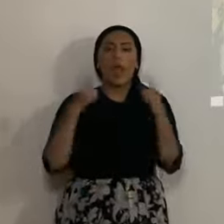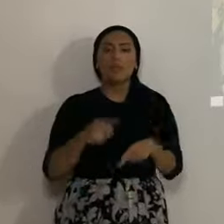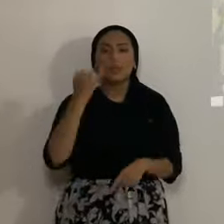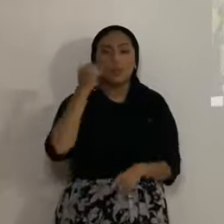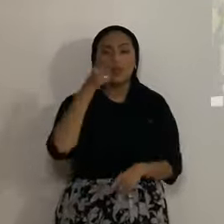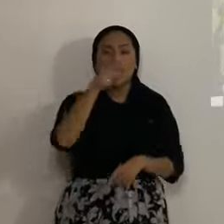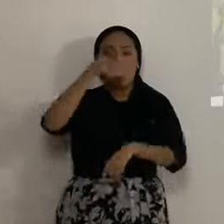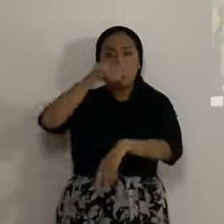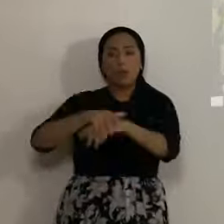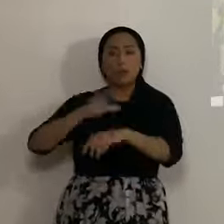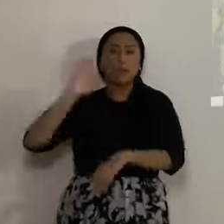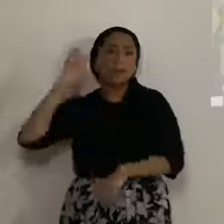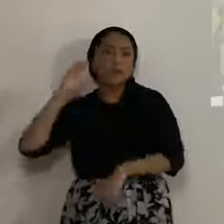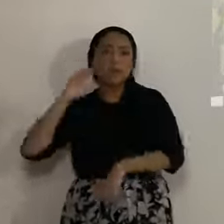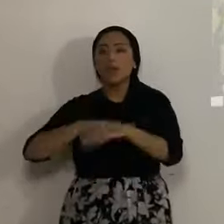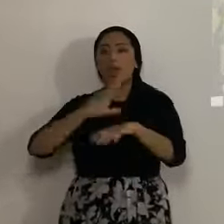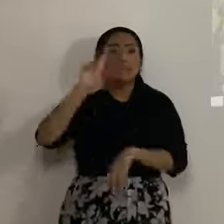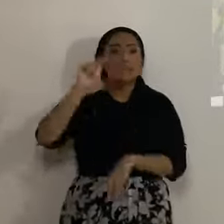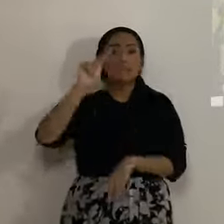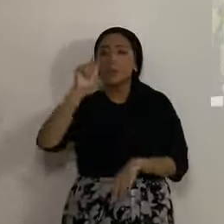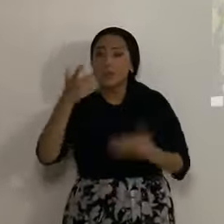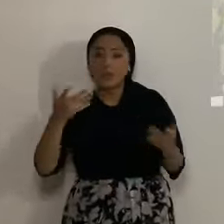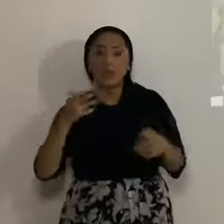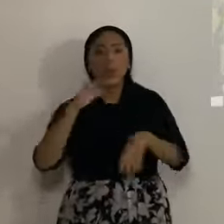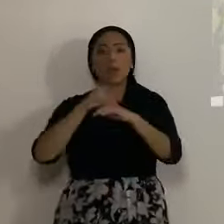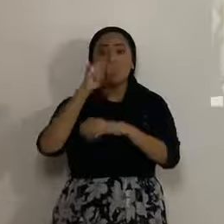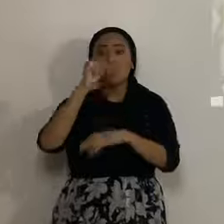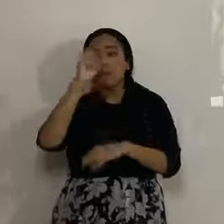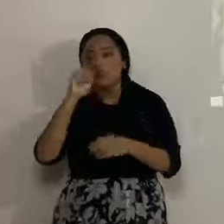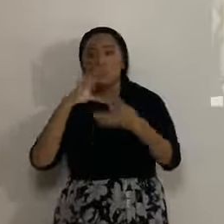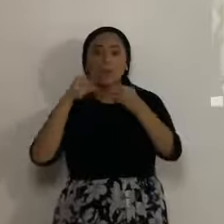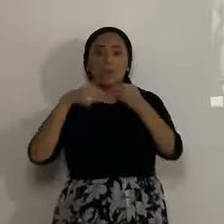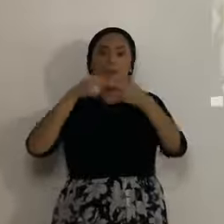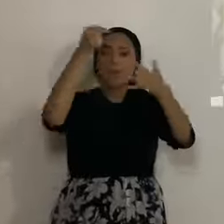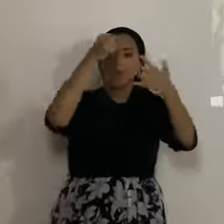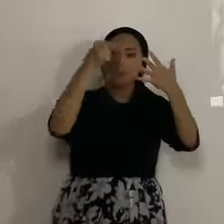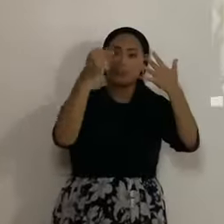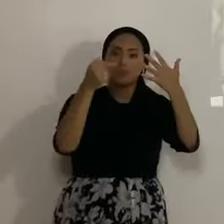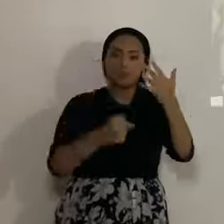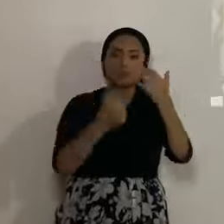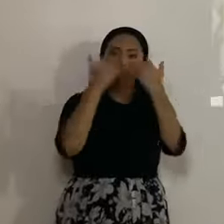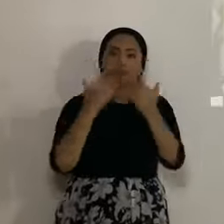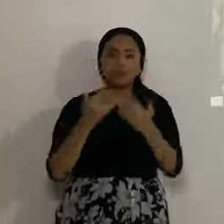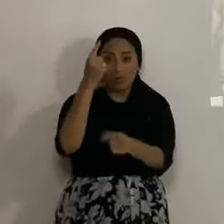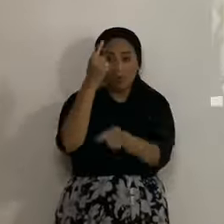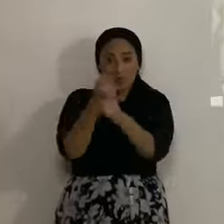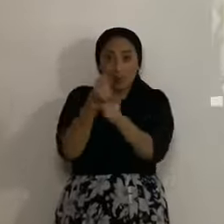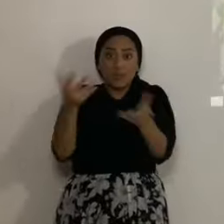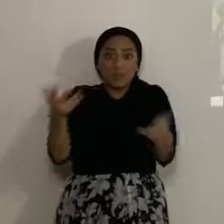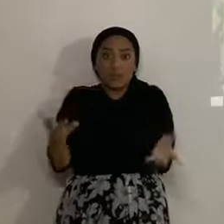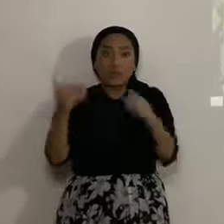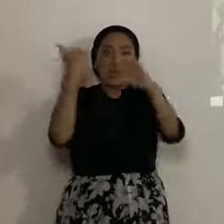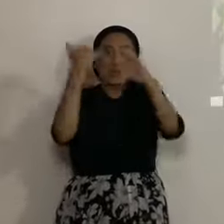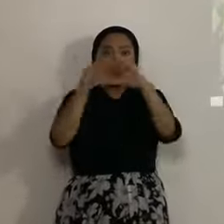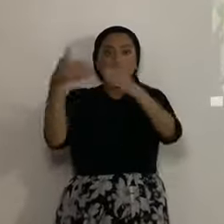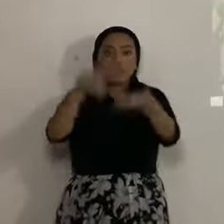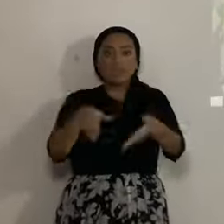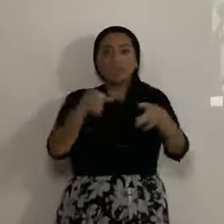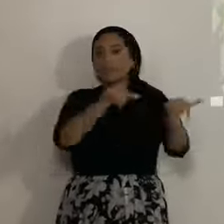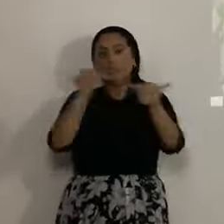prendes la radio, la televisión, etcétera, noticias de esto y del otro, etcétera, etcétera? Sí, son mensajes de muerte.